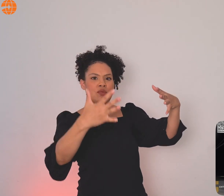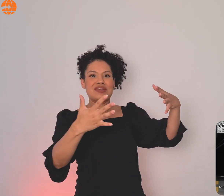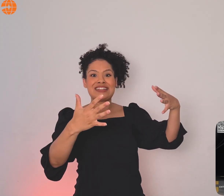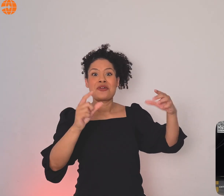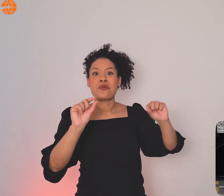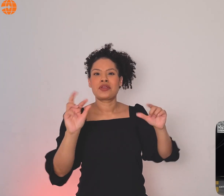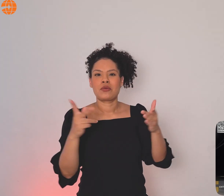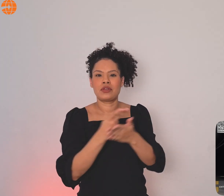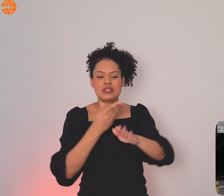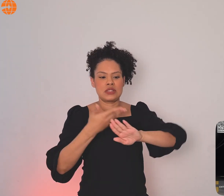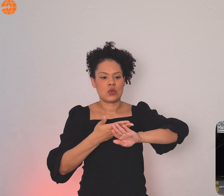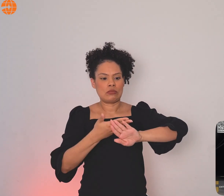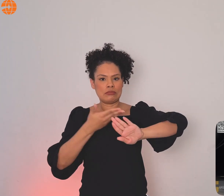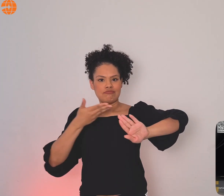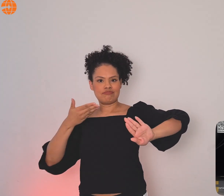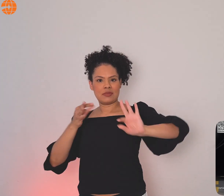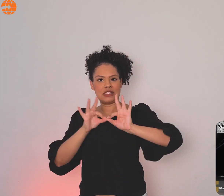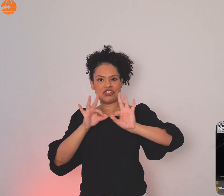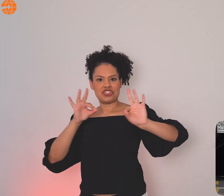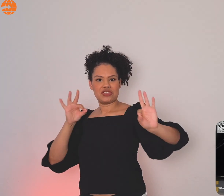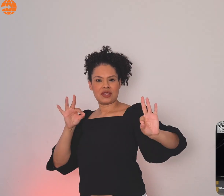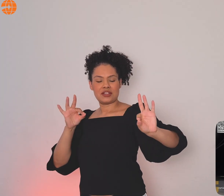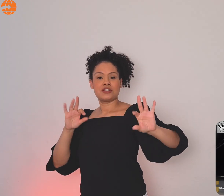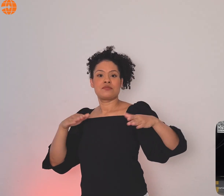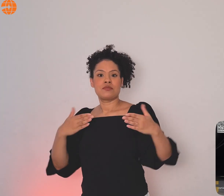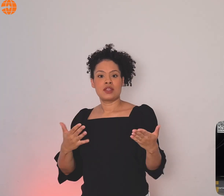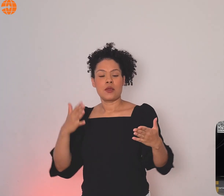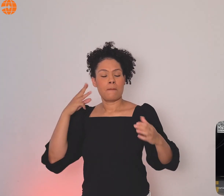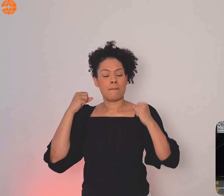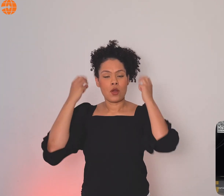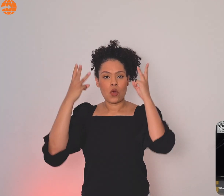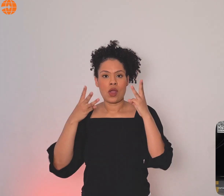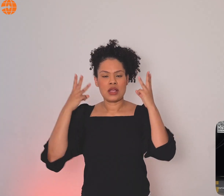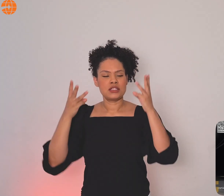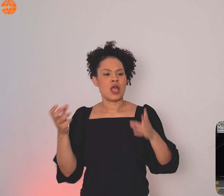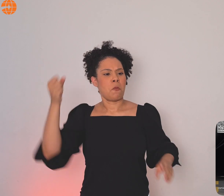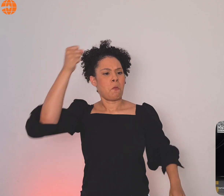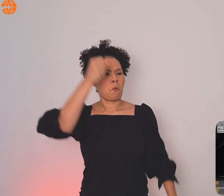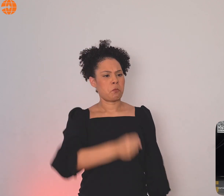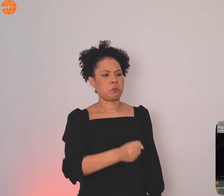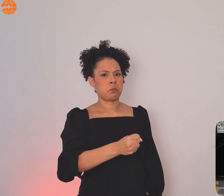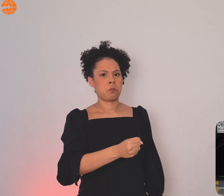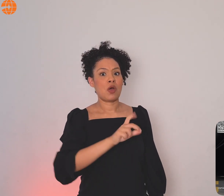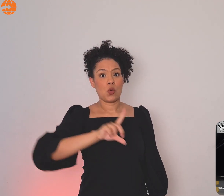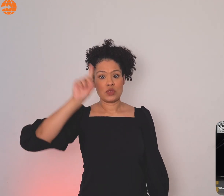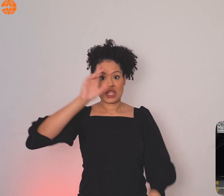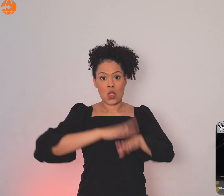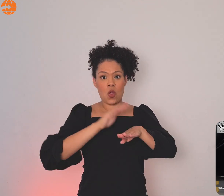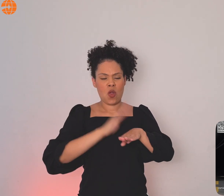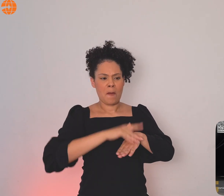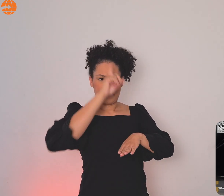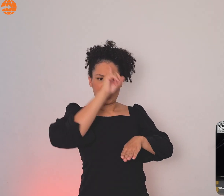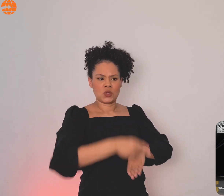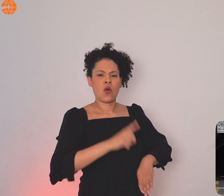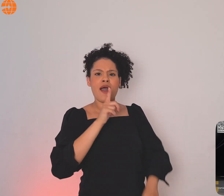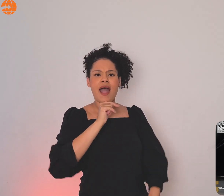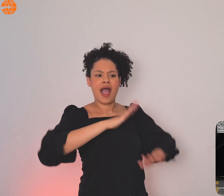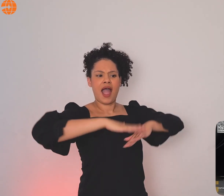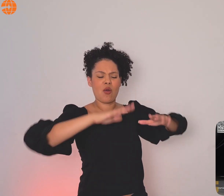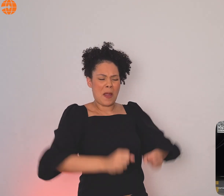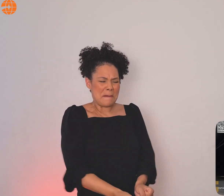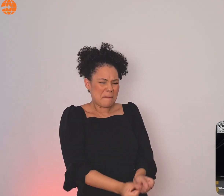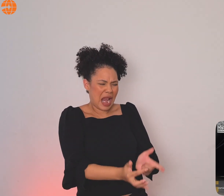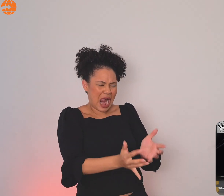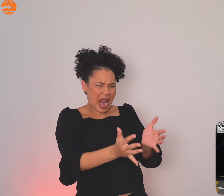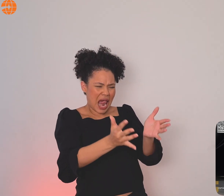durante toda a noite. Então Moisés estendeu a mão sobre o mar, e o Senhor afastou o mar e tornou em terra seca, com um